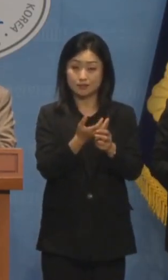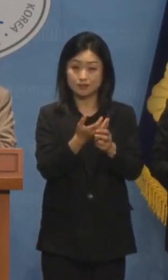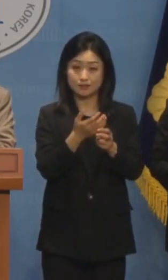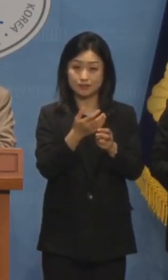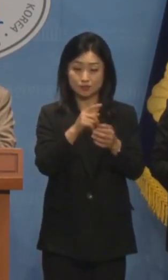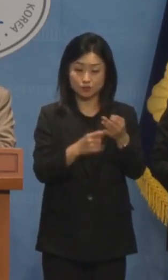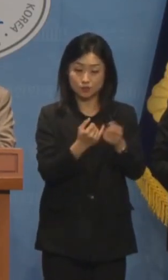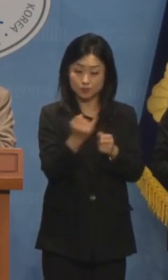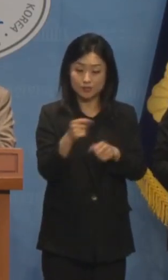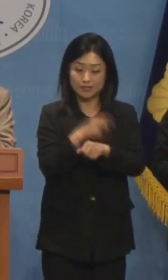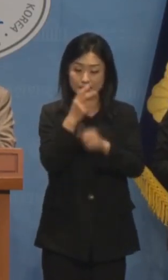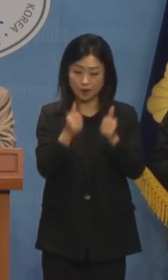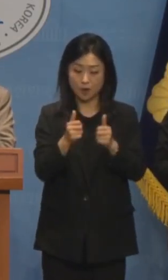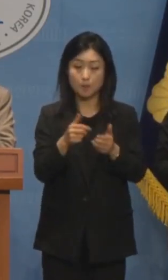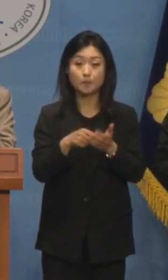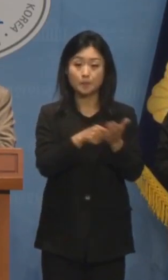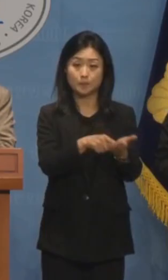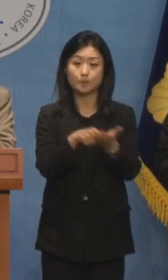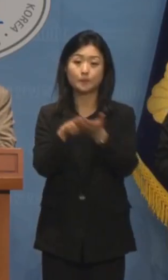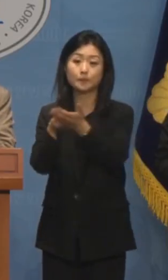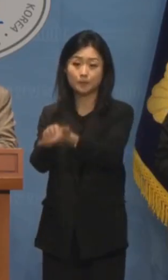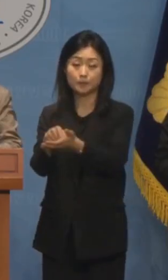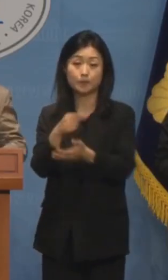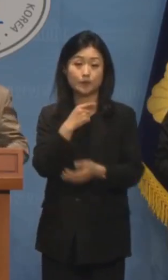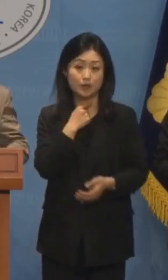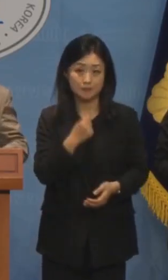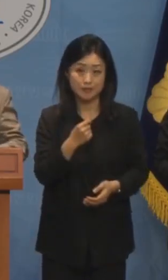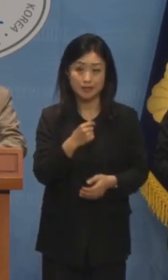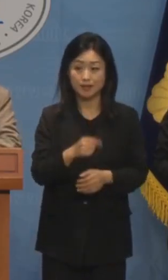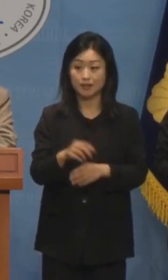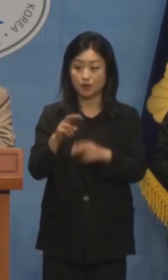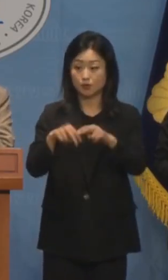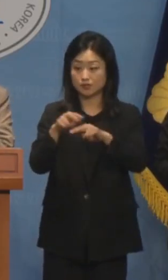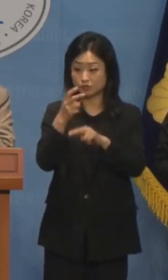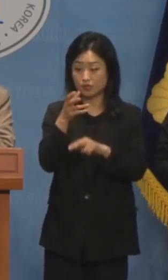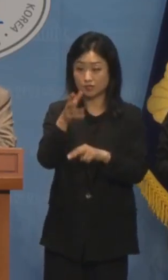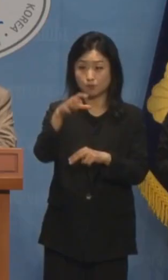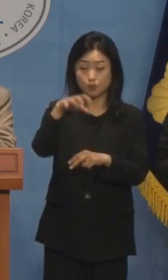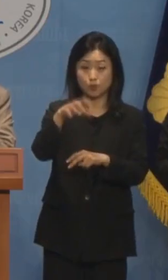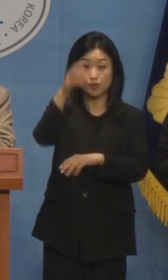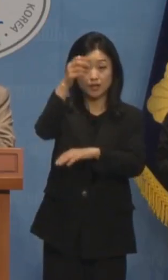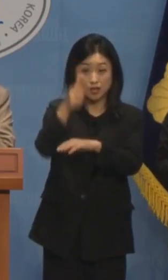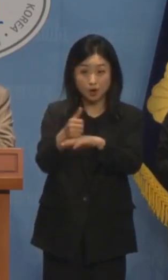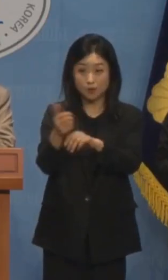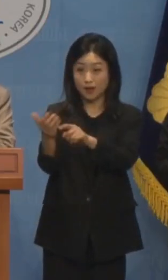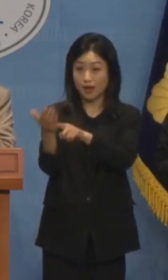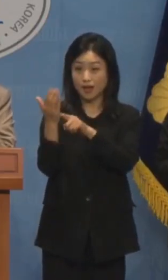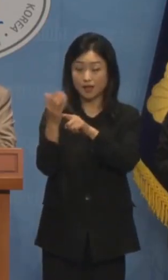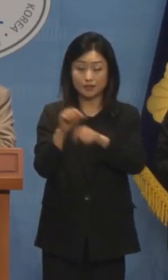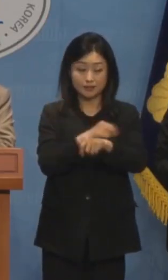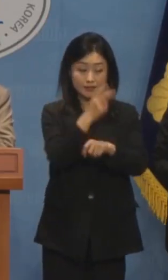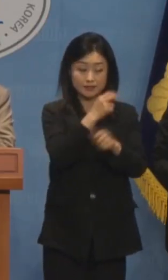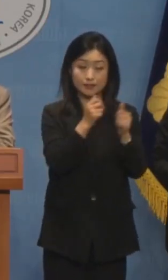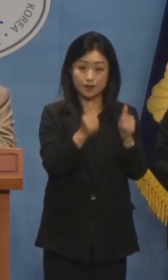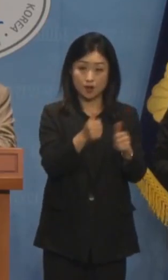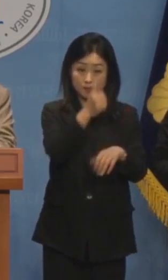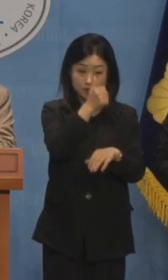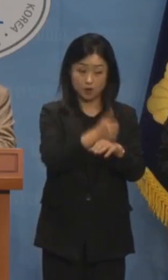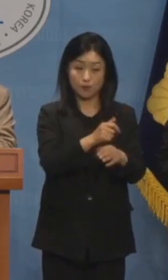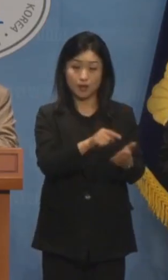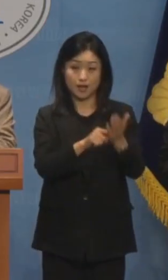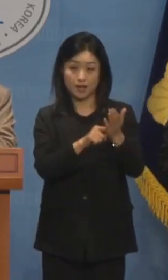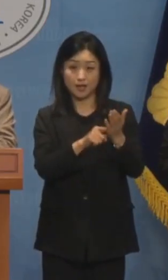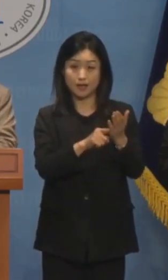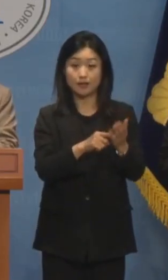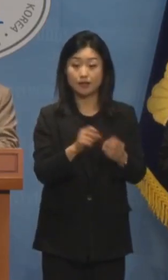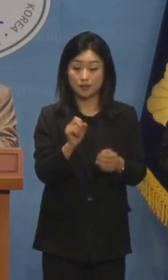특검입니다. 이제 머지않아 공수처 수사와 김건희 특검, 이것을